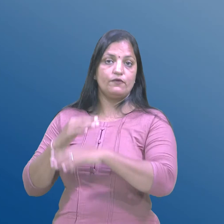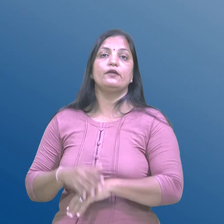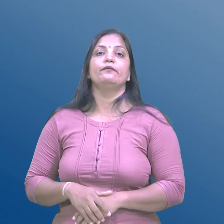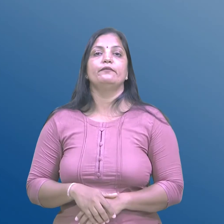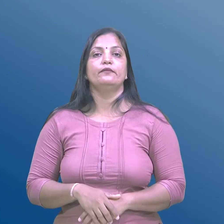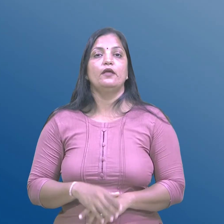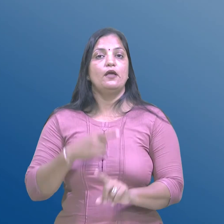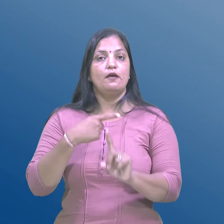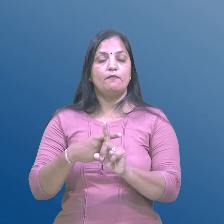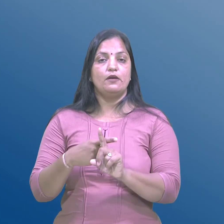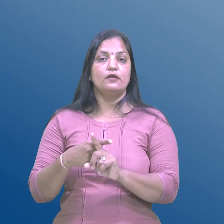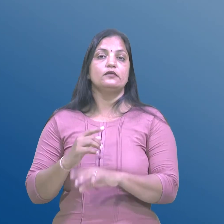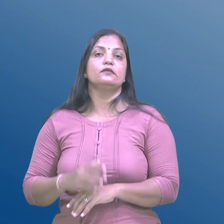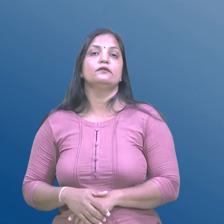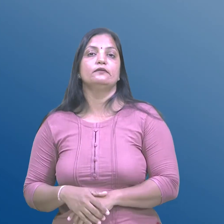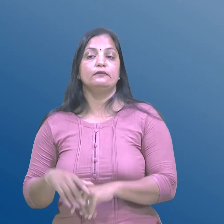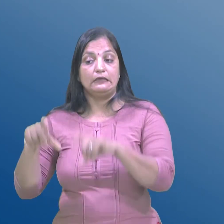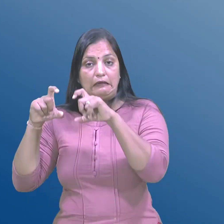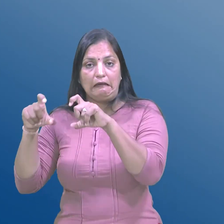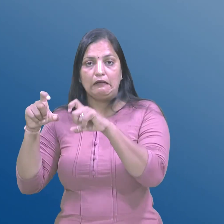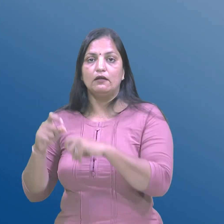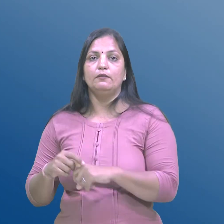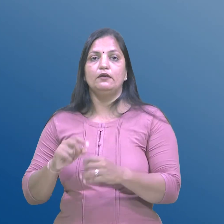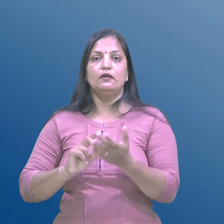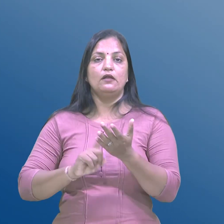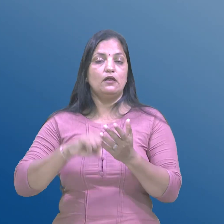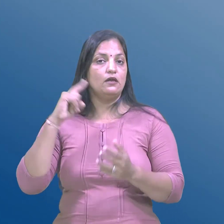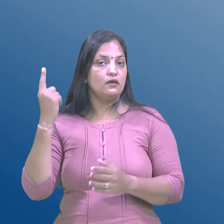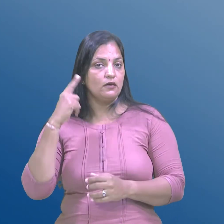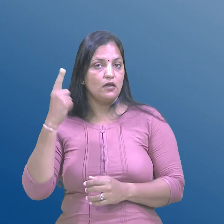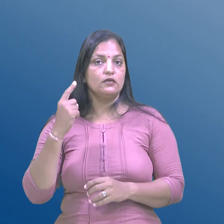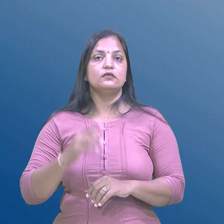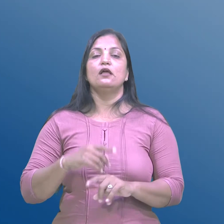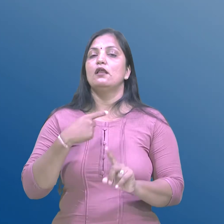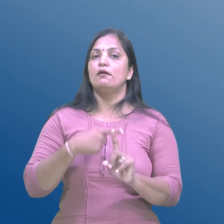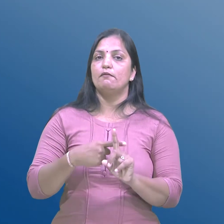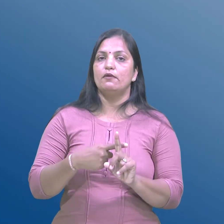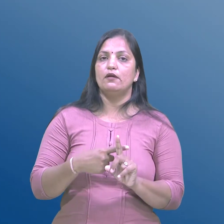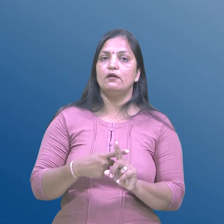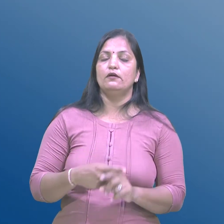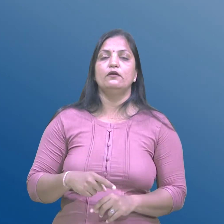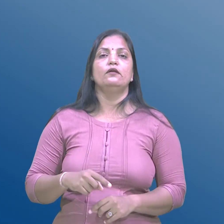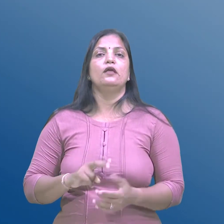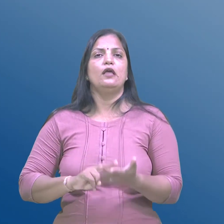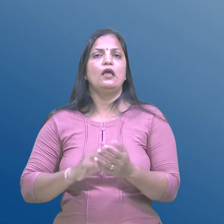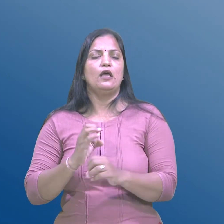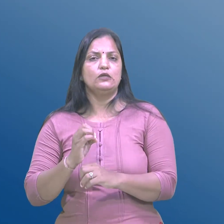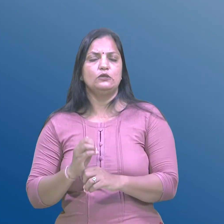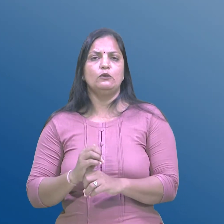અને સુરક્ષા માટે રાષ્ટ્રીય આપત્તિ નિવારણ પ્રાધિકરણ અને